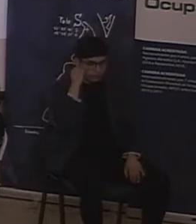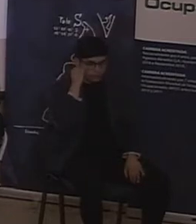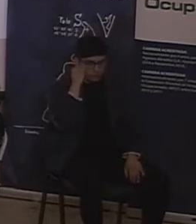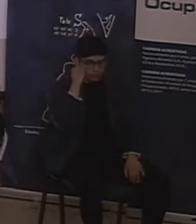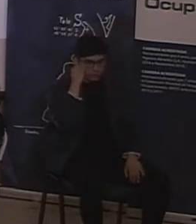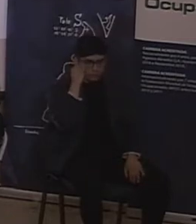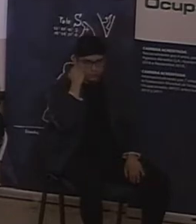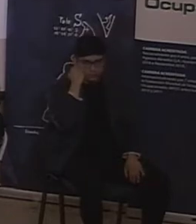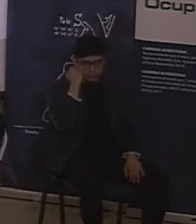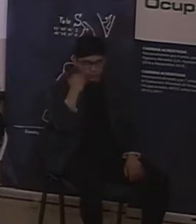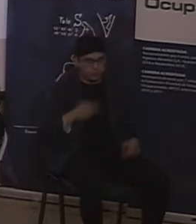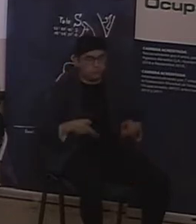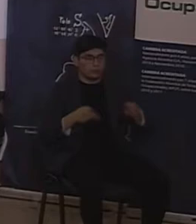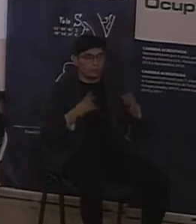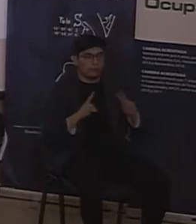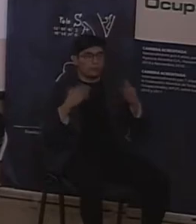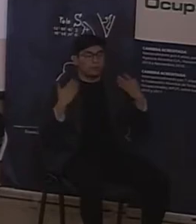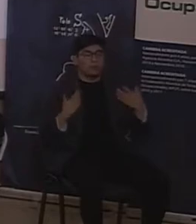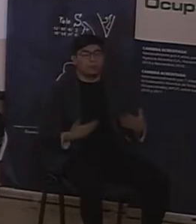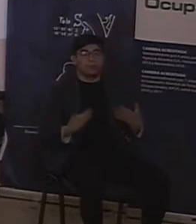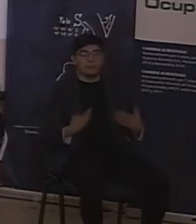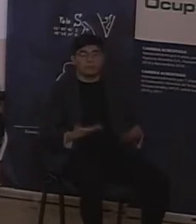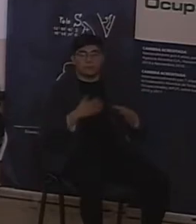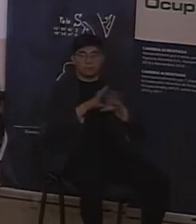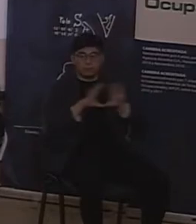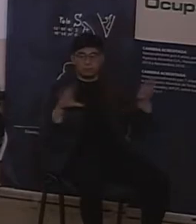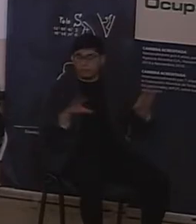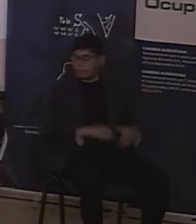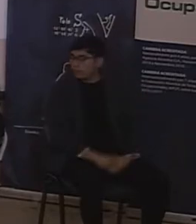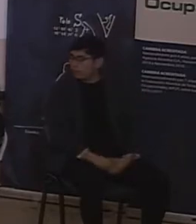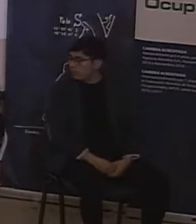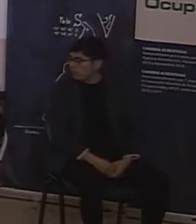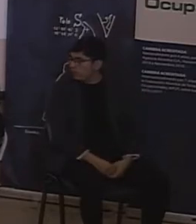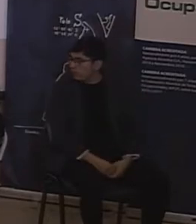humanos se cristalizan en derechos humanos